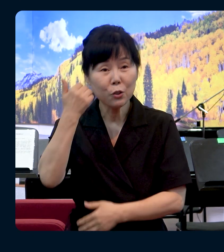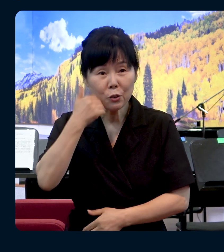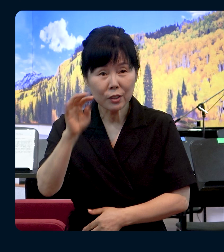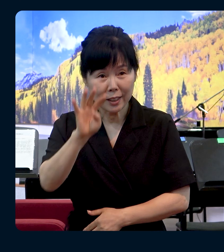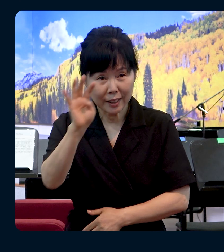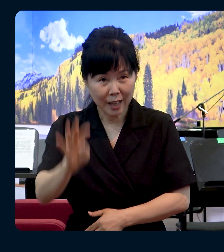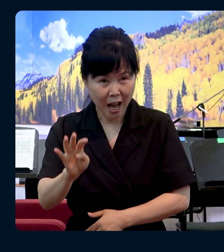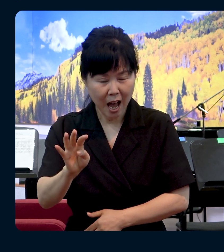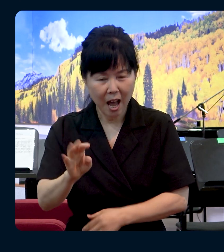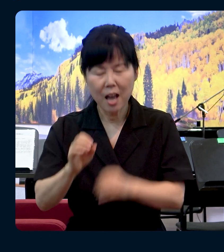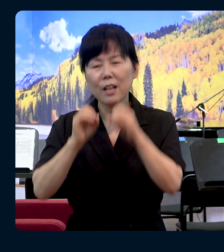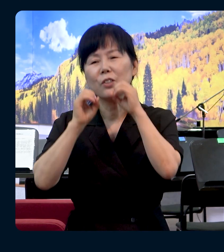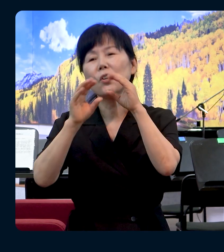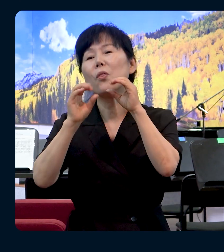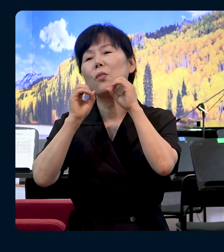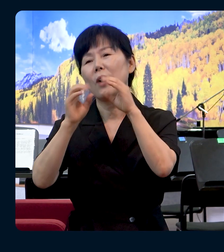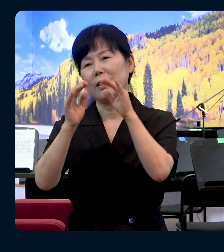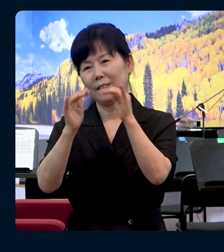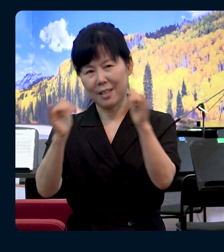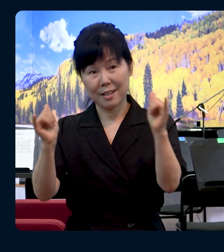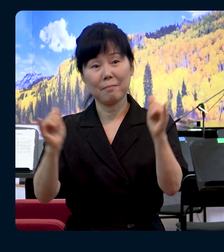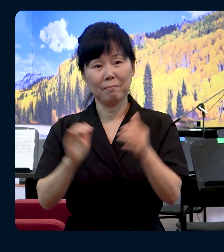뭐냐? 전도하는 사람이에요.